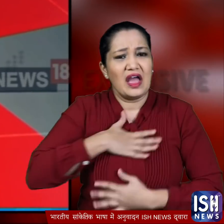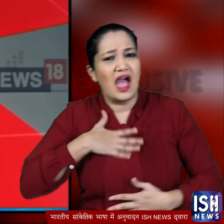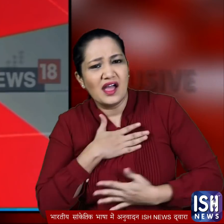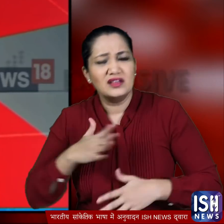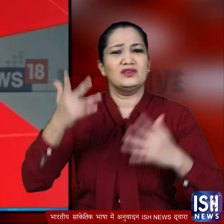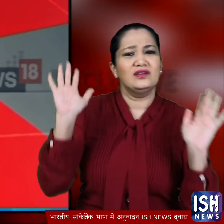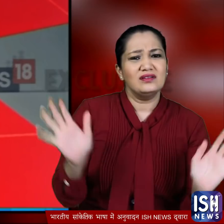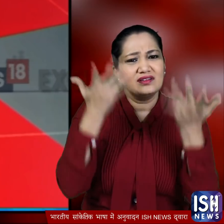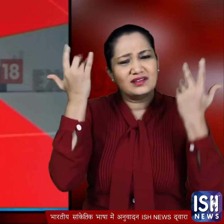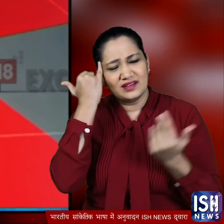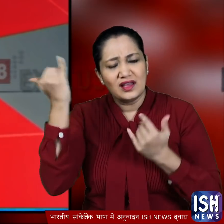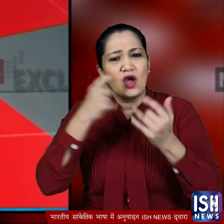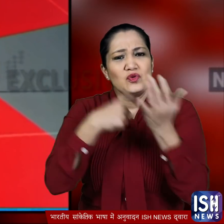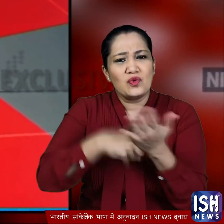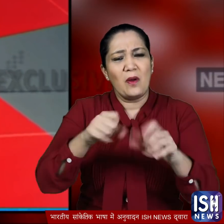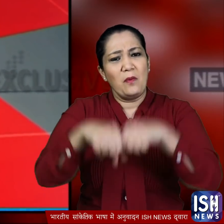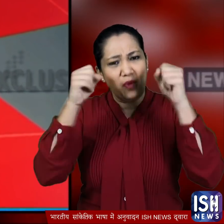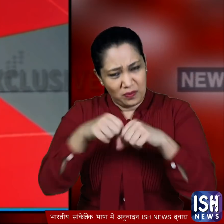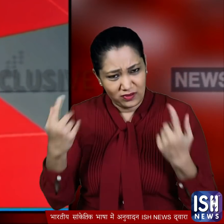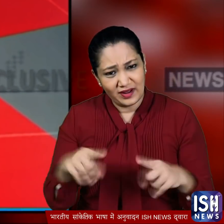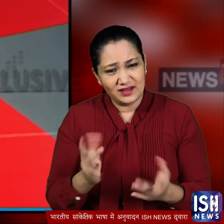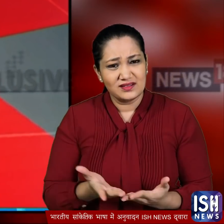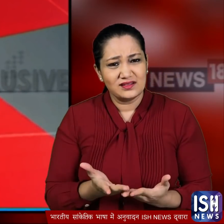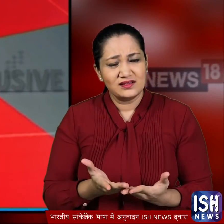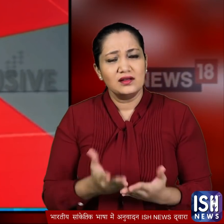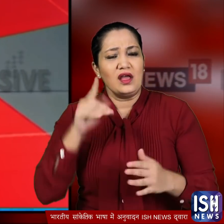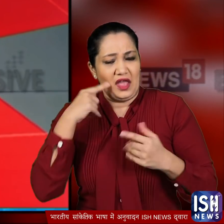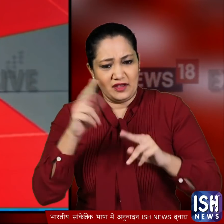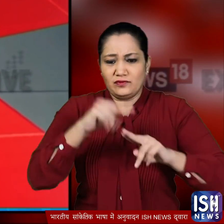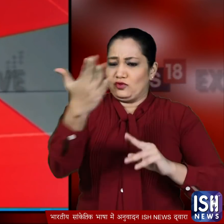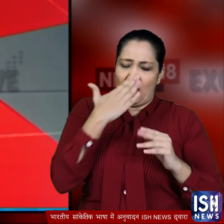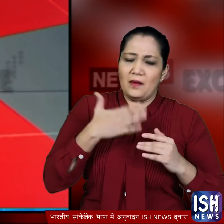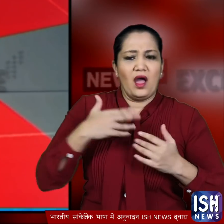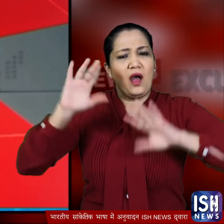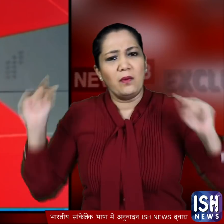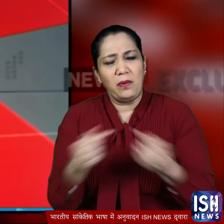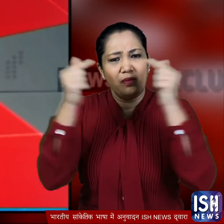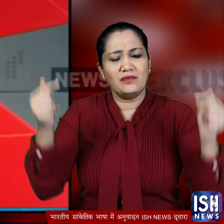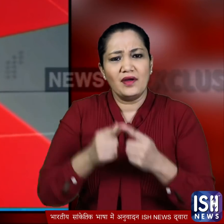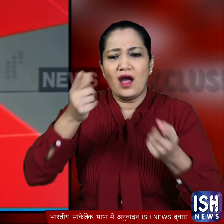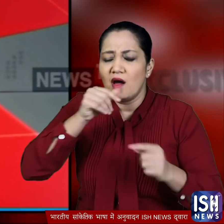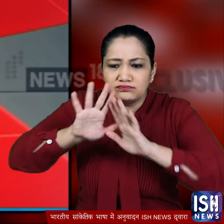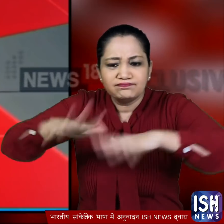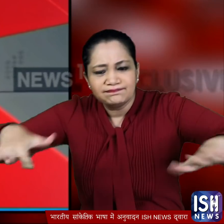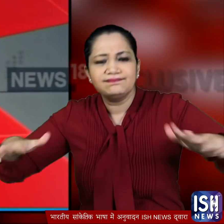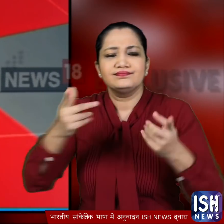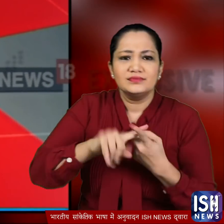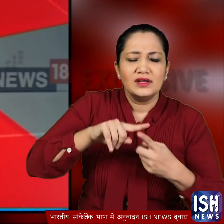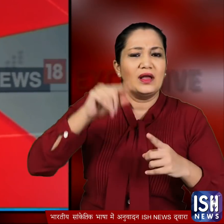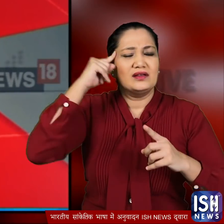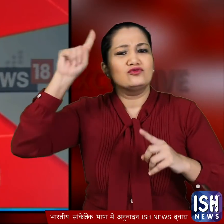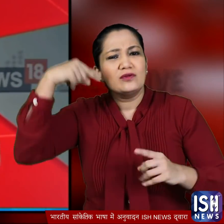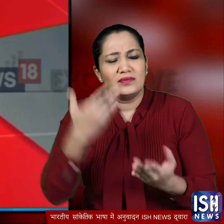करने के नाम पर सारे नियम कानूनों की धज्जियां उड़ा दें और रोकने टोकने पर गलती मानने के बजाय पालघर में समंदर किनारे घूमने निकले इन जाहिलों की